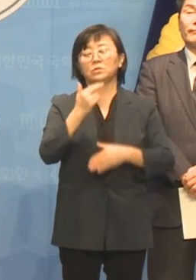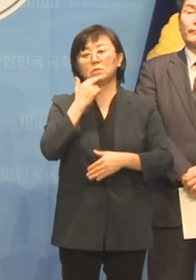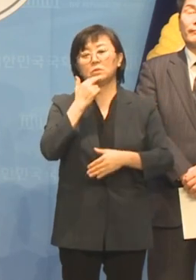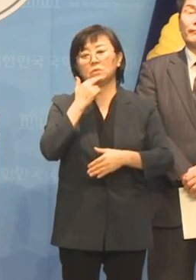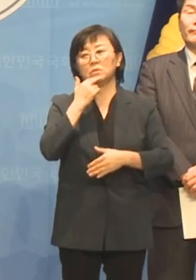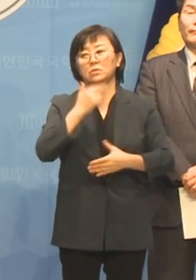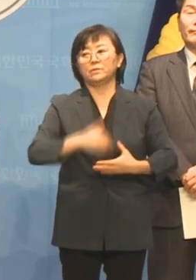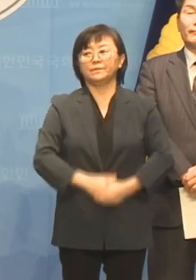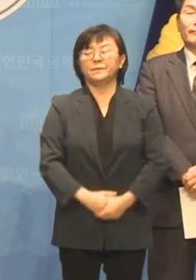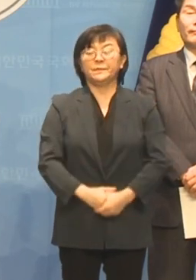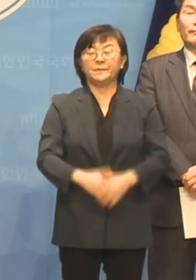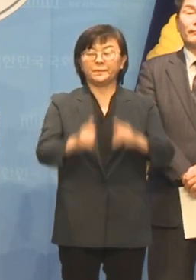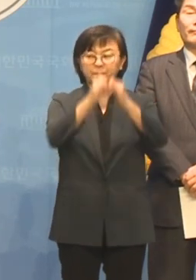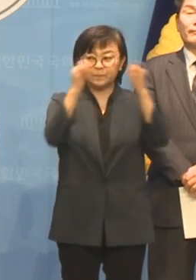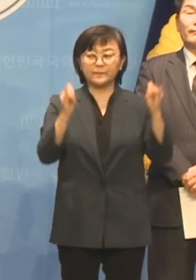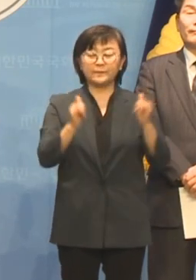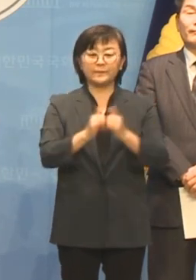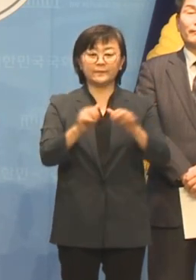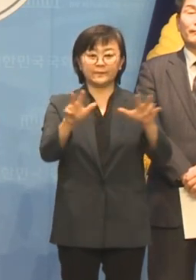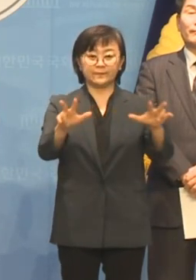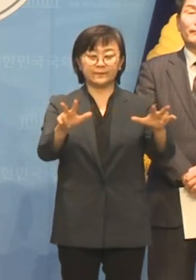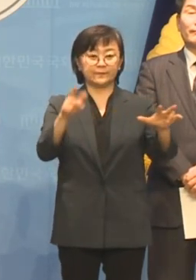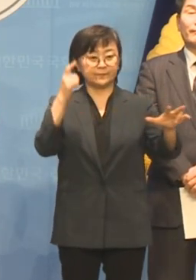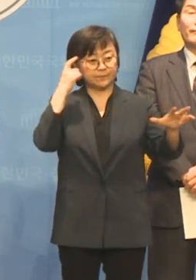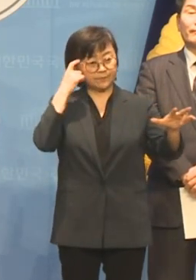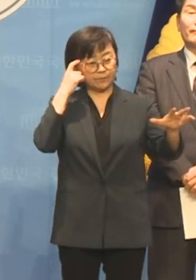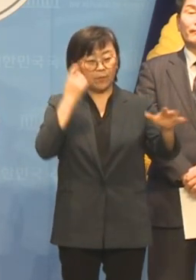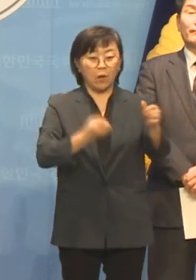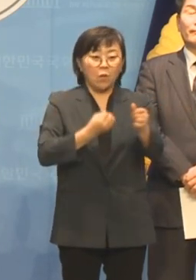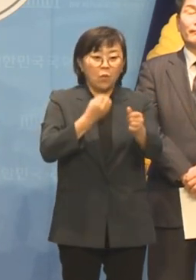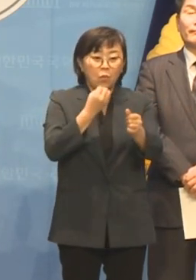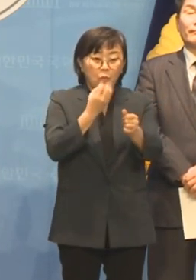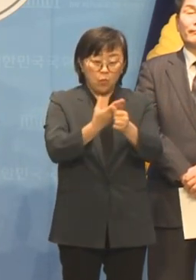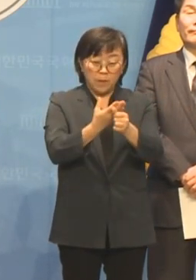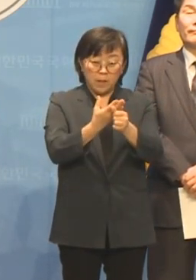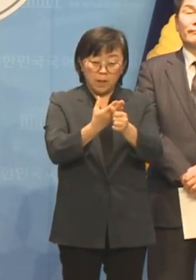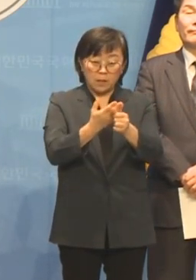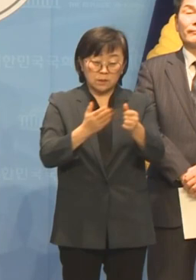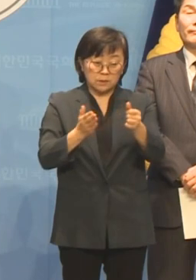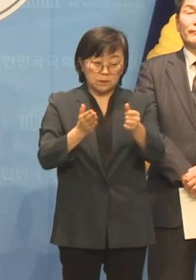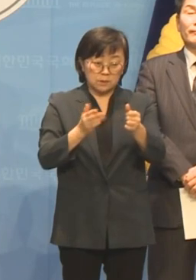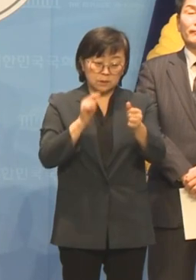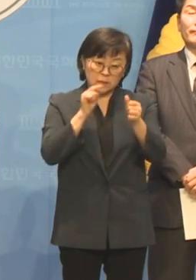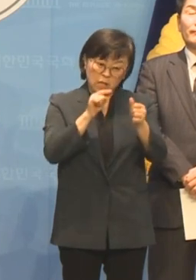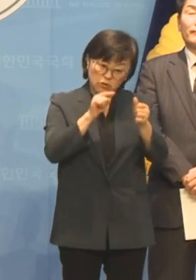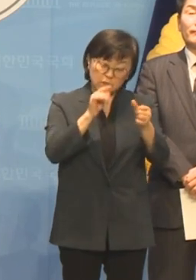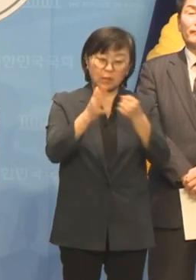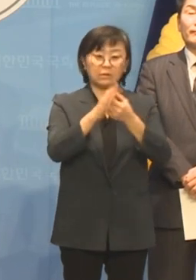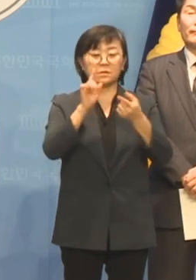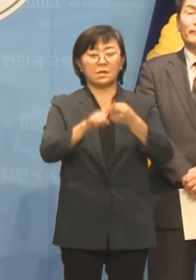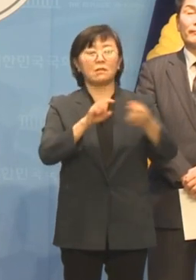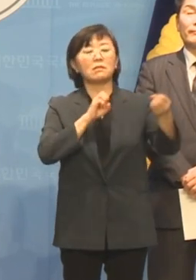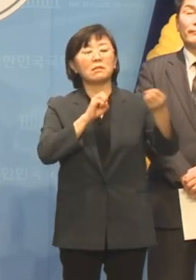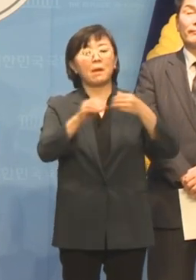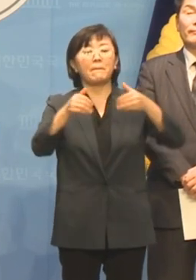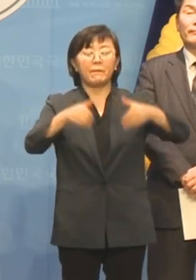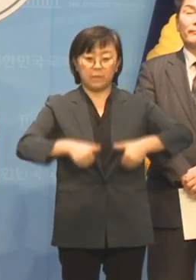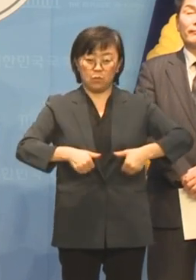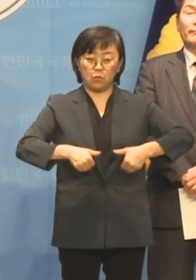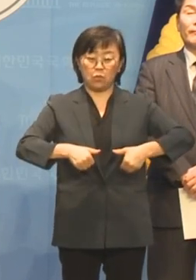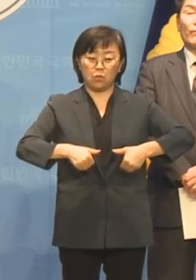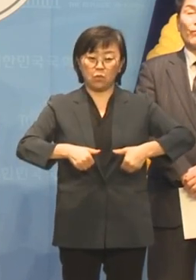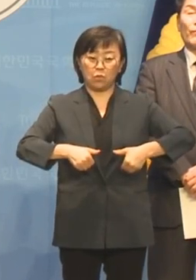없습니다. 우리 사회는 왜 고발 사주를 했는지 이 답을 지금 찾아야 되는